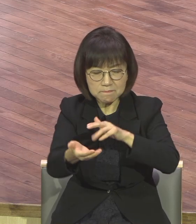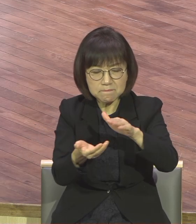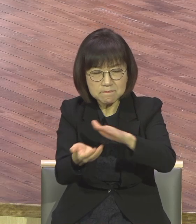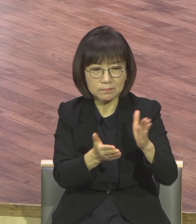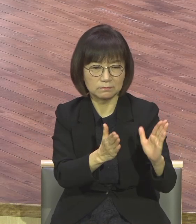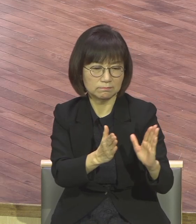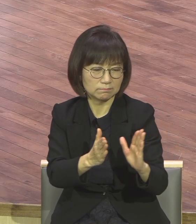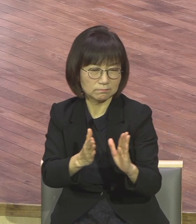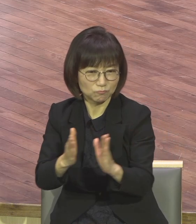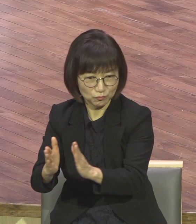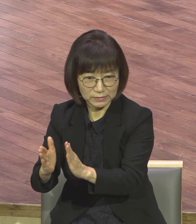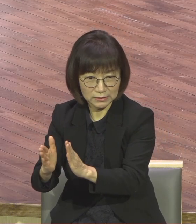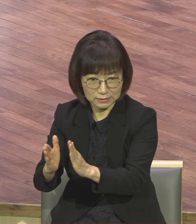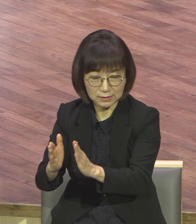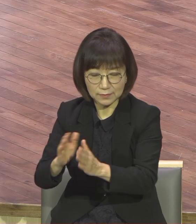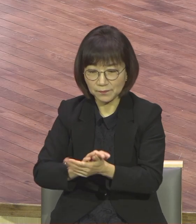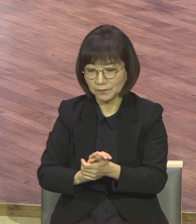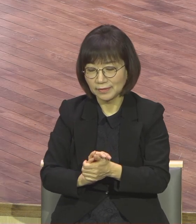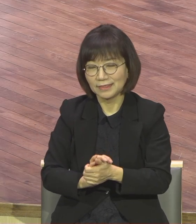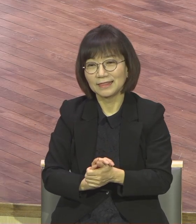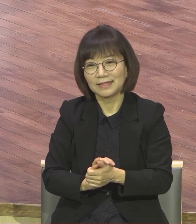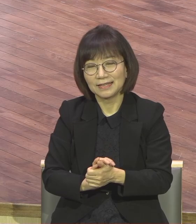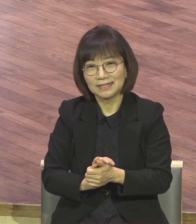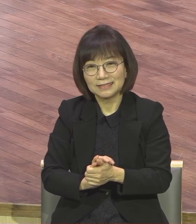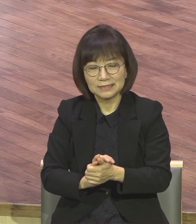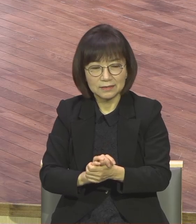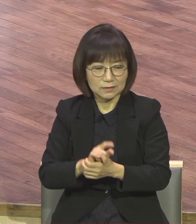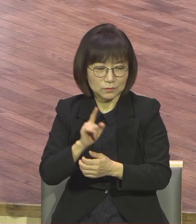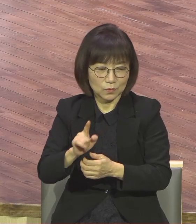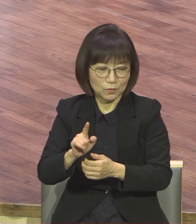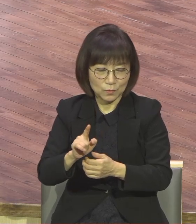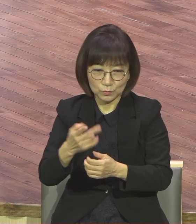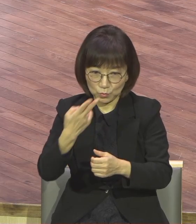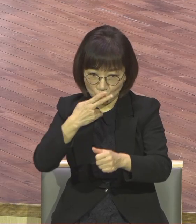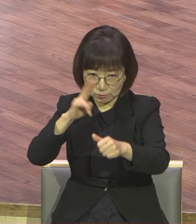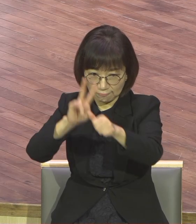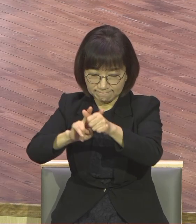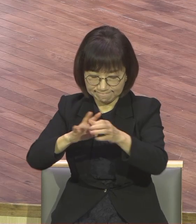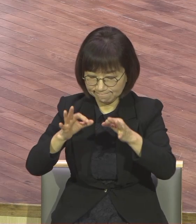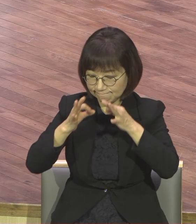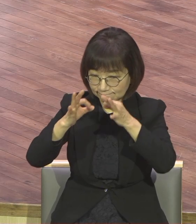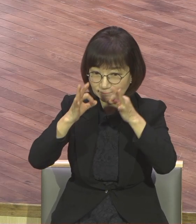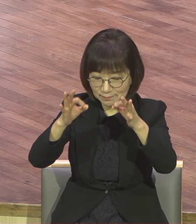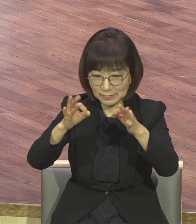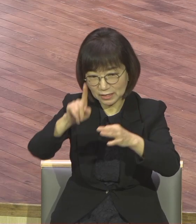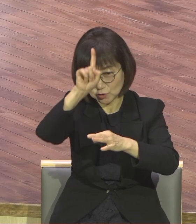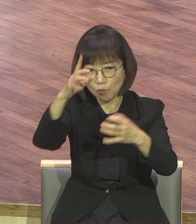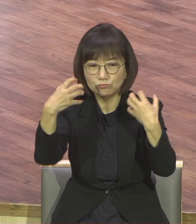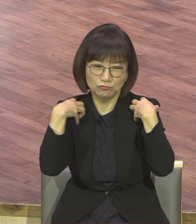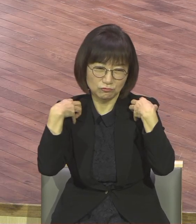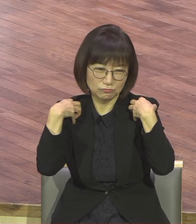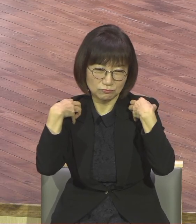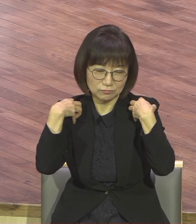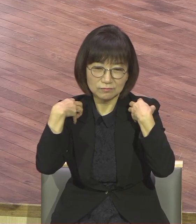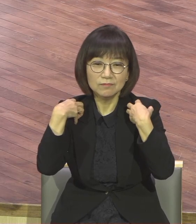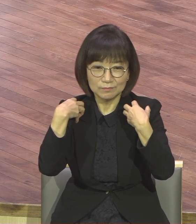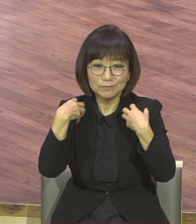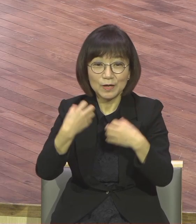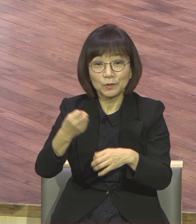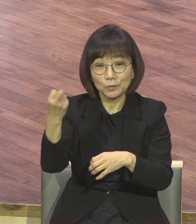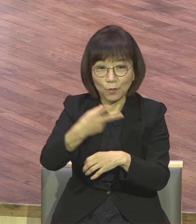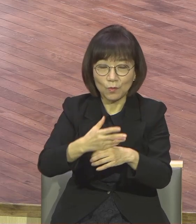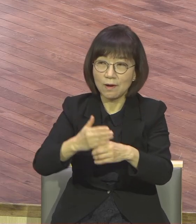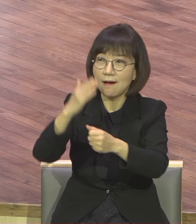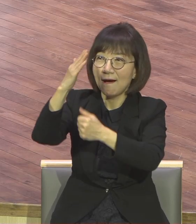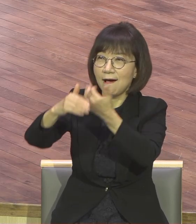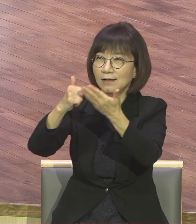사실적으로 그렇게 대비하고 미래를 준비하는 이런 도전하는 그런 정부가 되도록